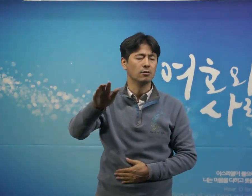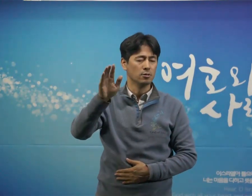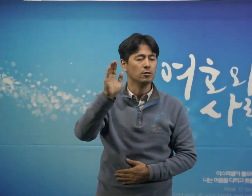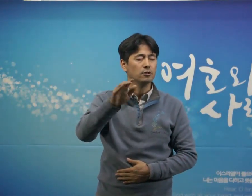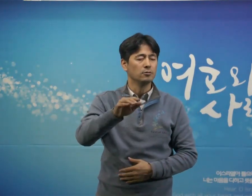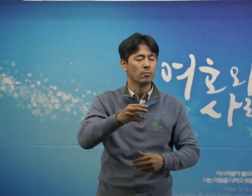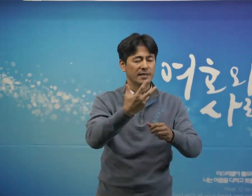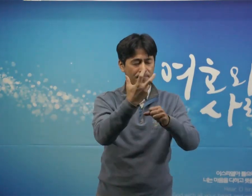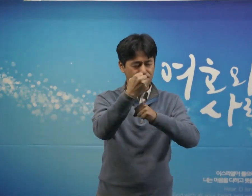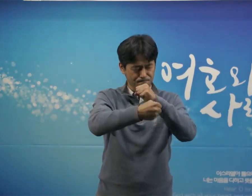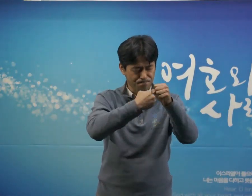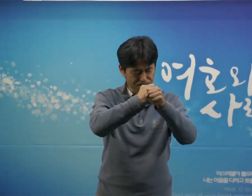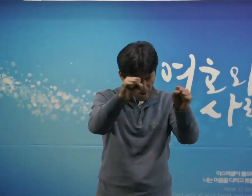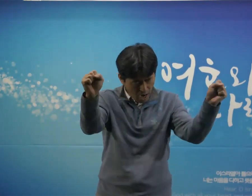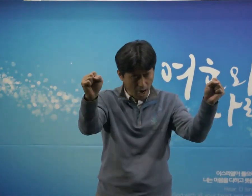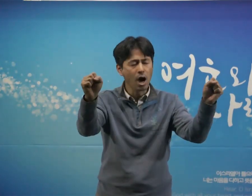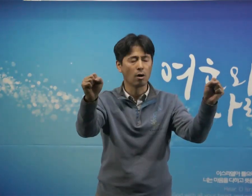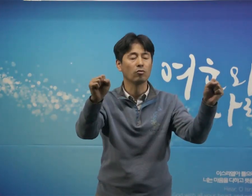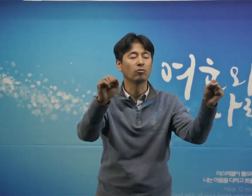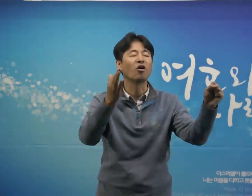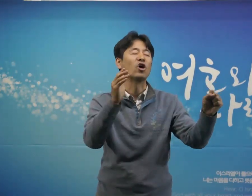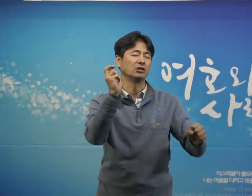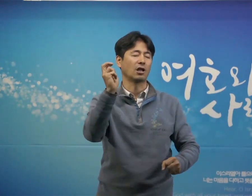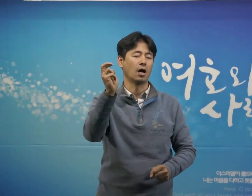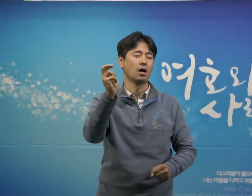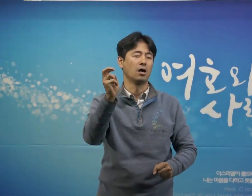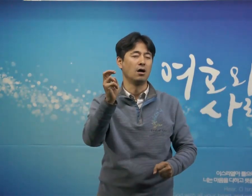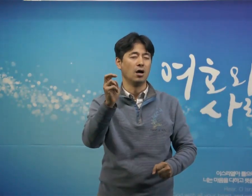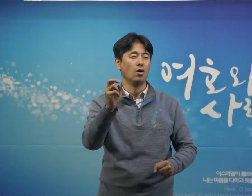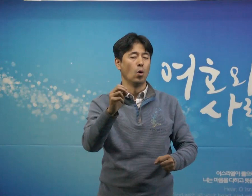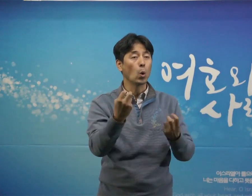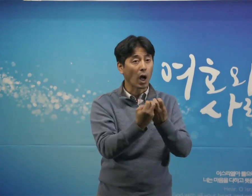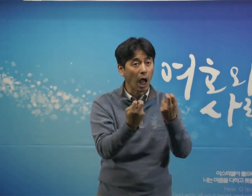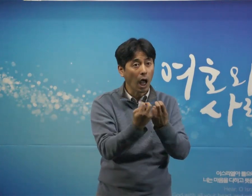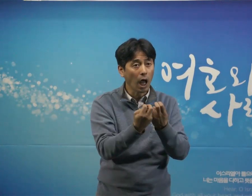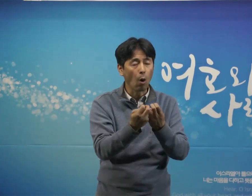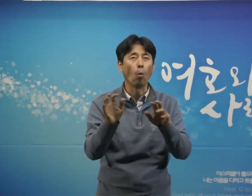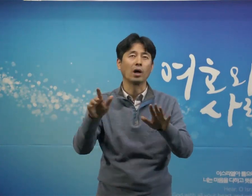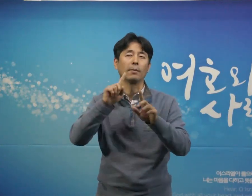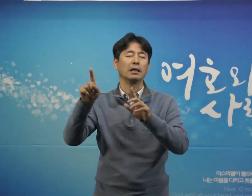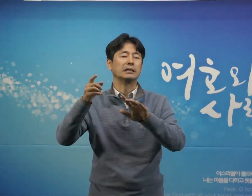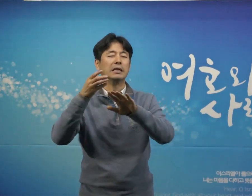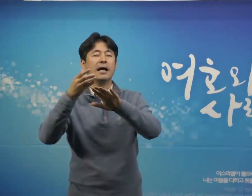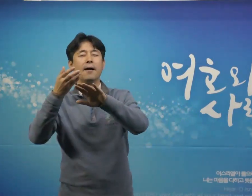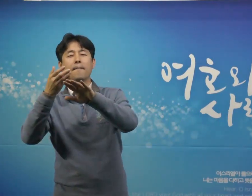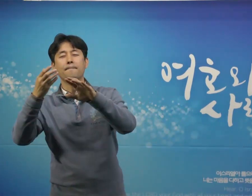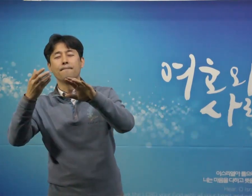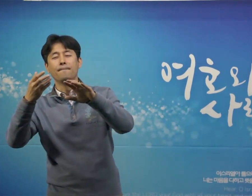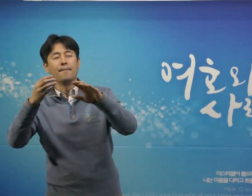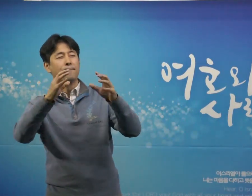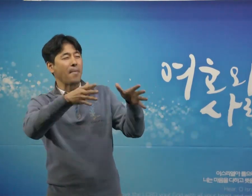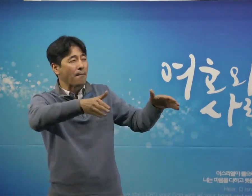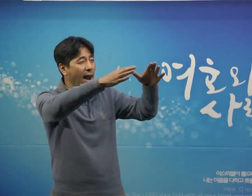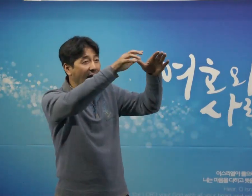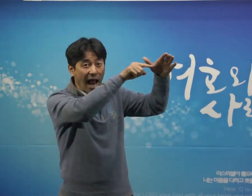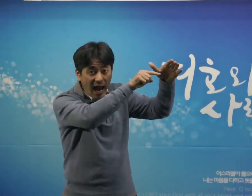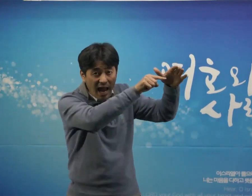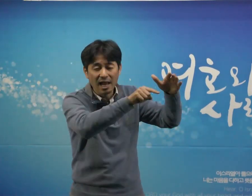앞으로 70년이 지난 후에 그들에게 해방을 줄 것이고 그 해방의 과정 가운데